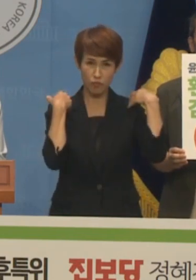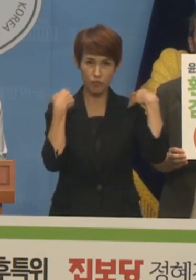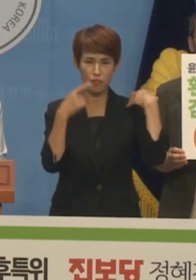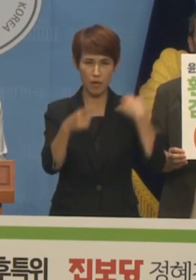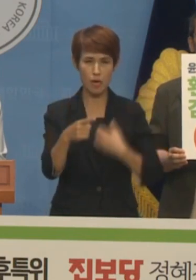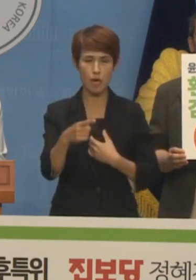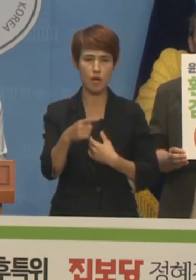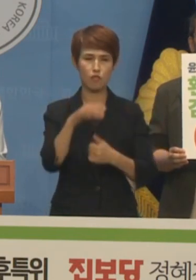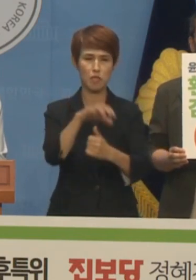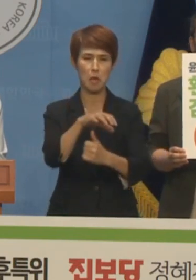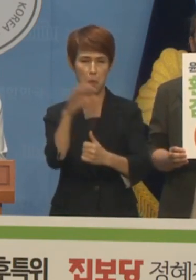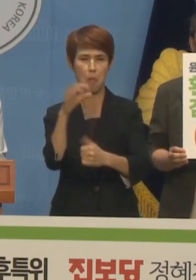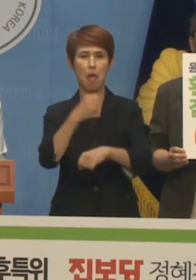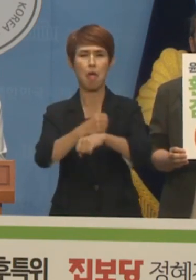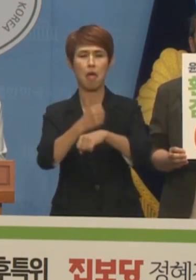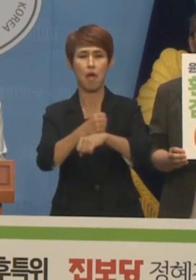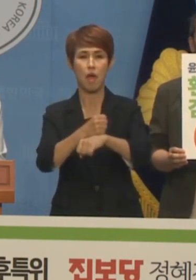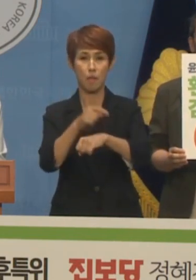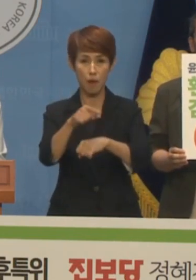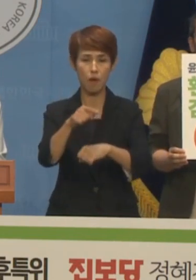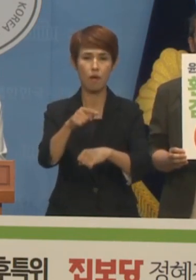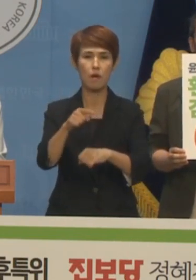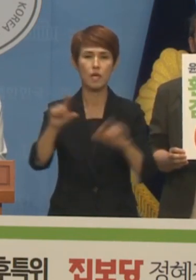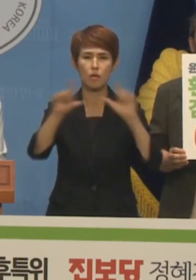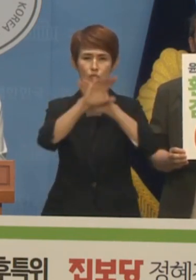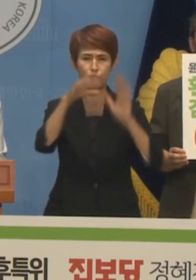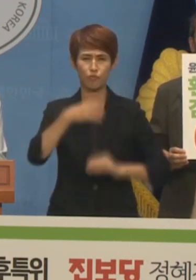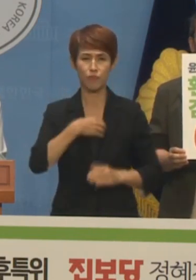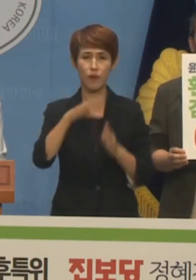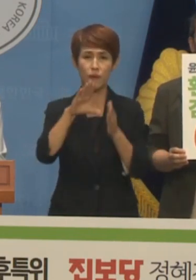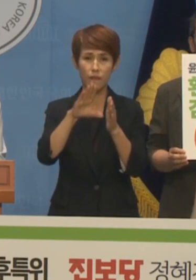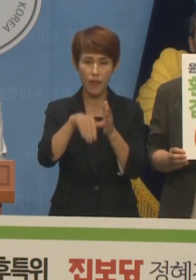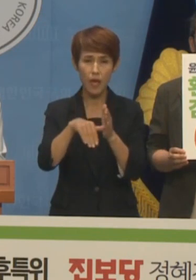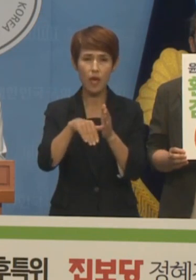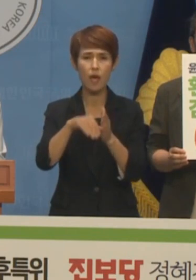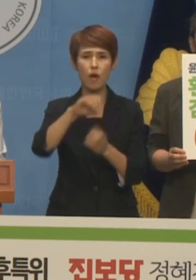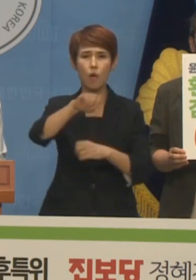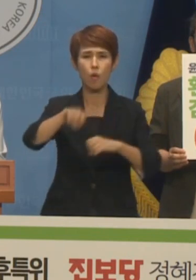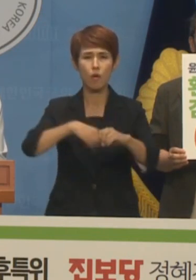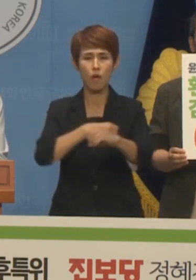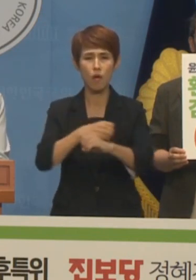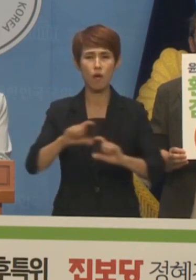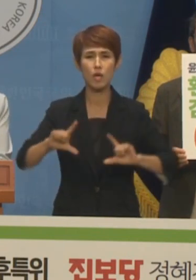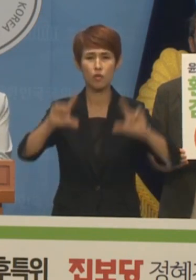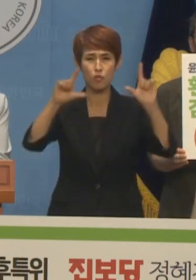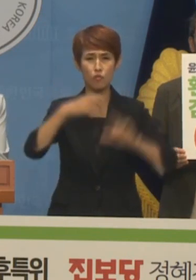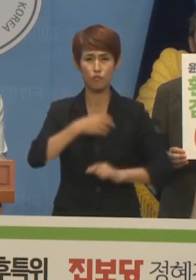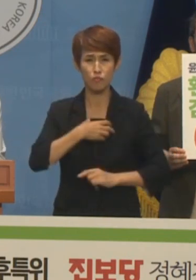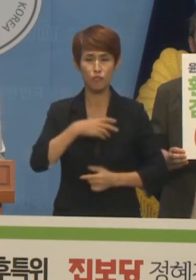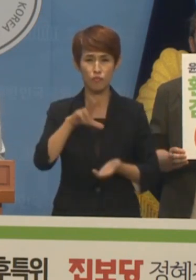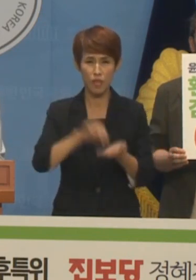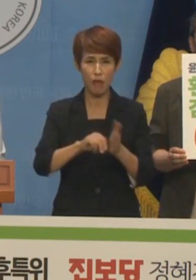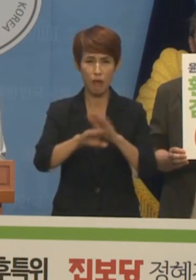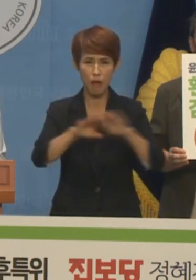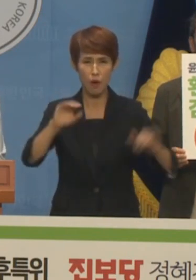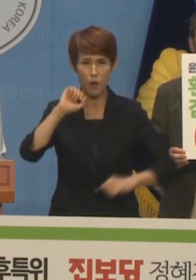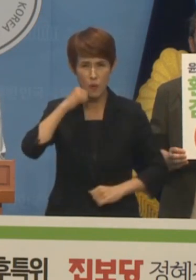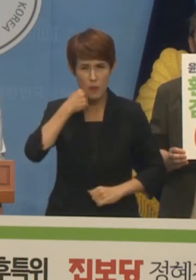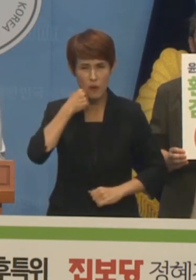완화 정책을 이어가며 기후위기 골든타임에 기후 대응을 포기하는 우를 범하지 않을까